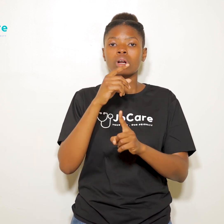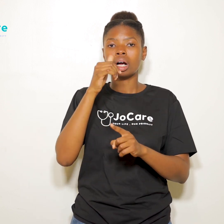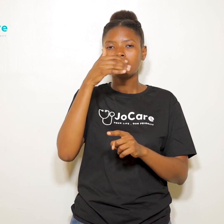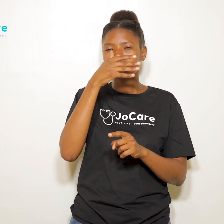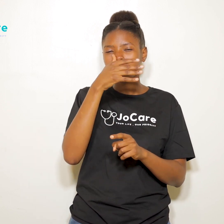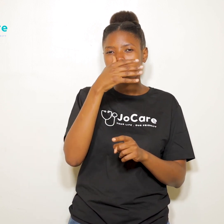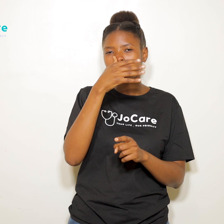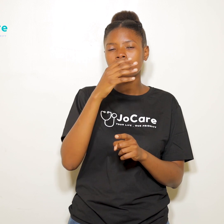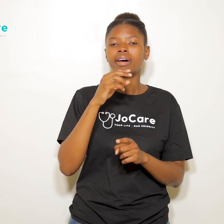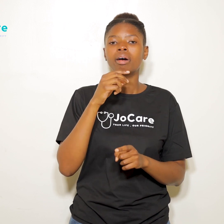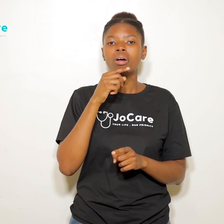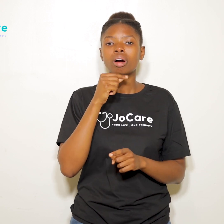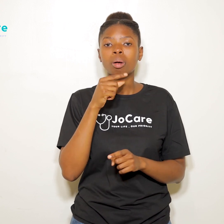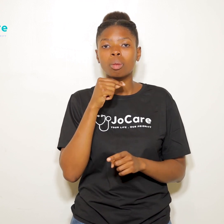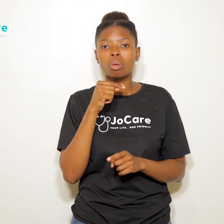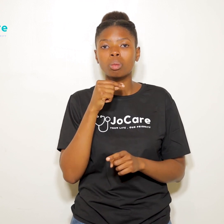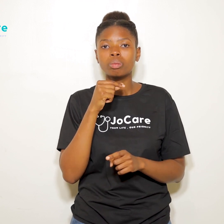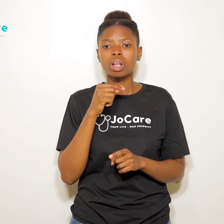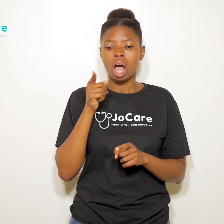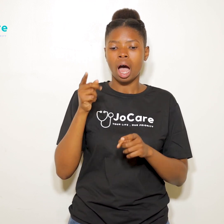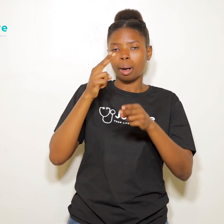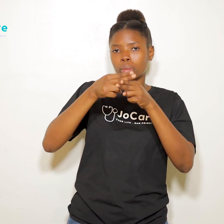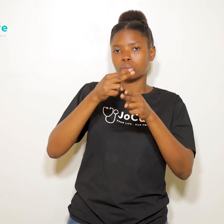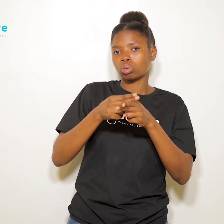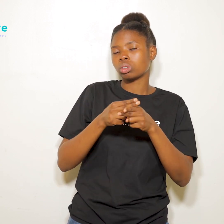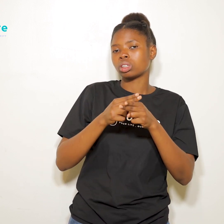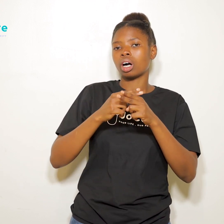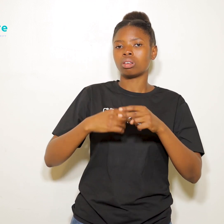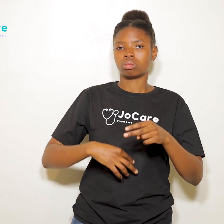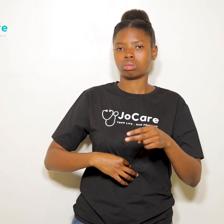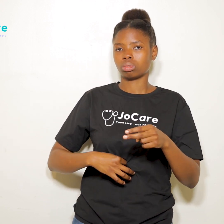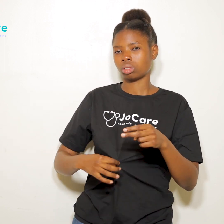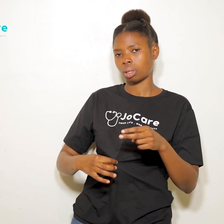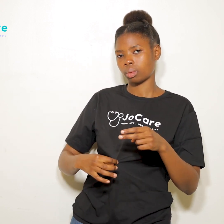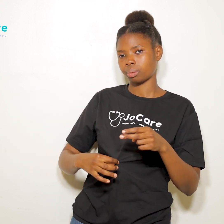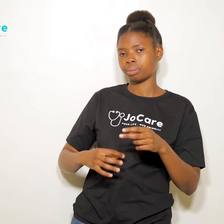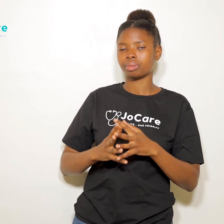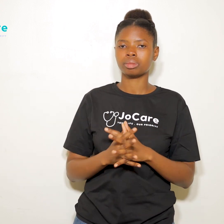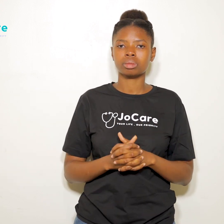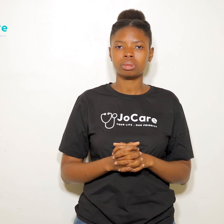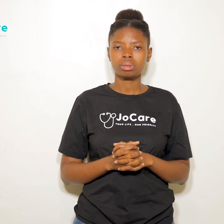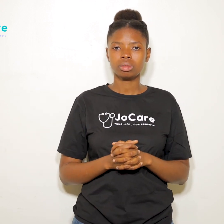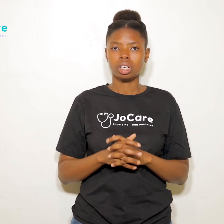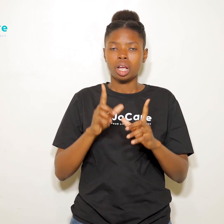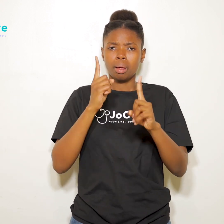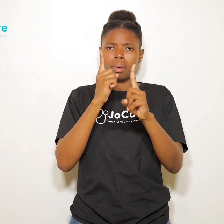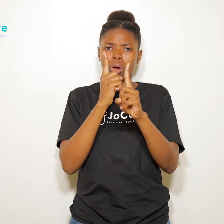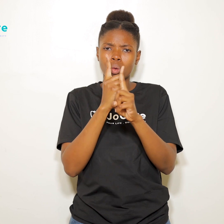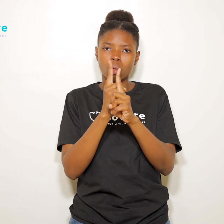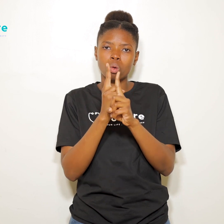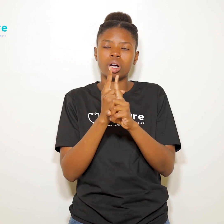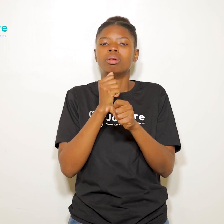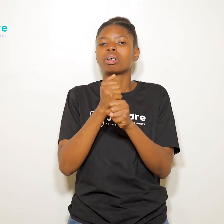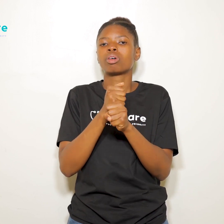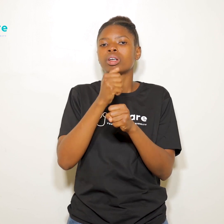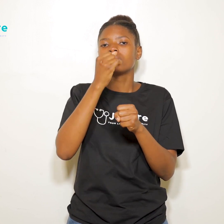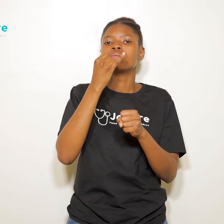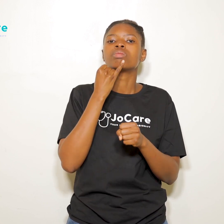Ni nko gusama ariko ntago mbyita gusama neza. yego Yego, ni uguhura kw'intangangabo n'intangangore.